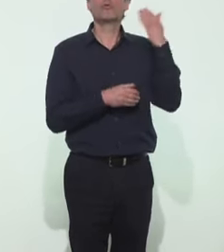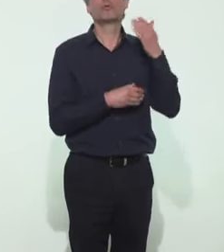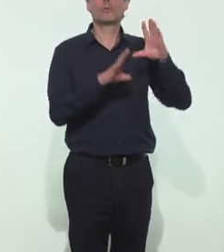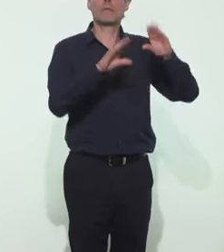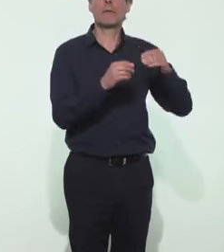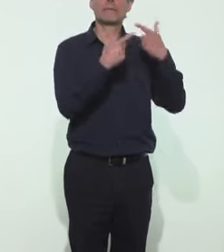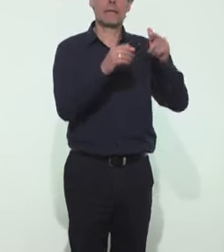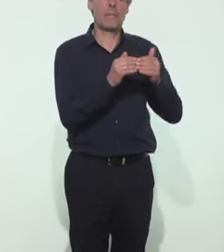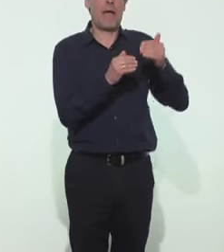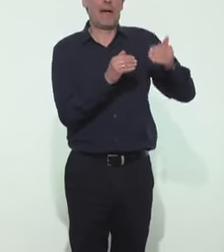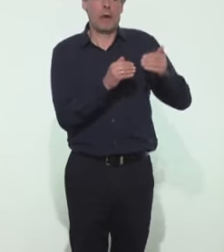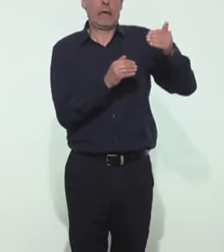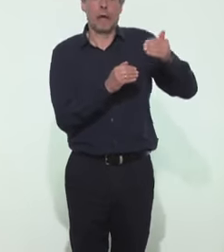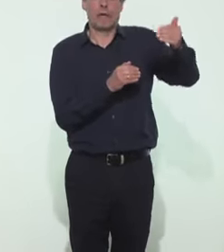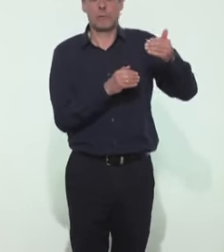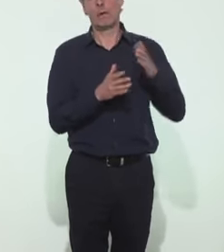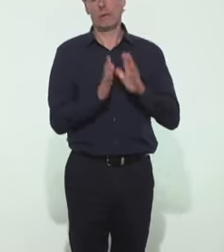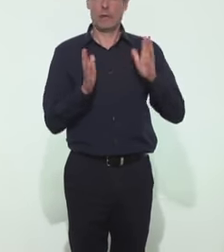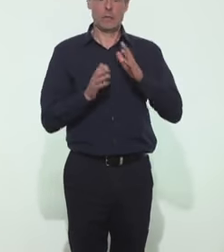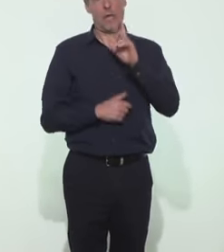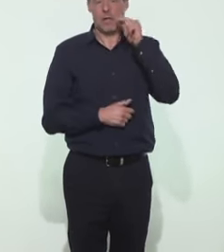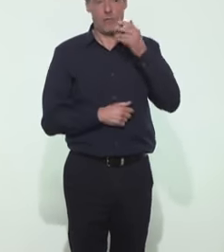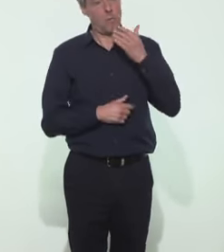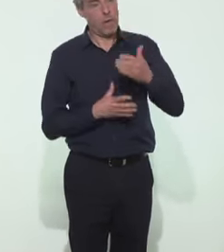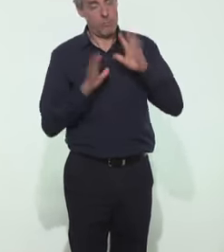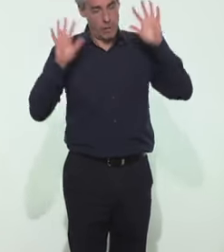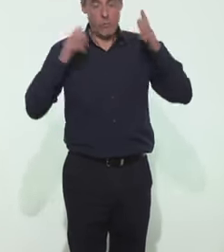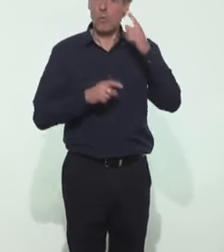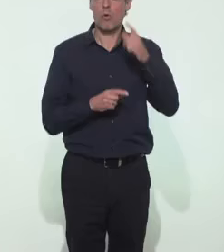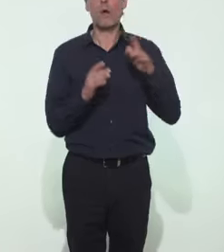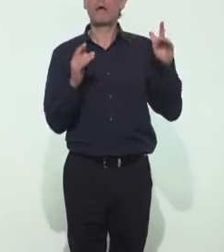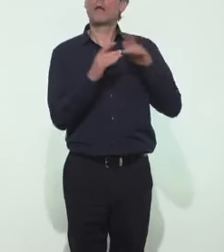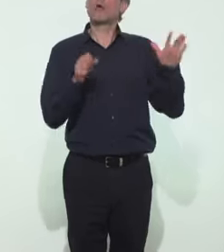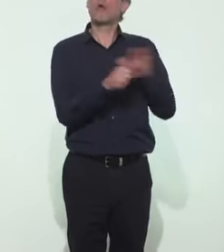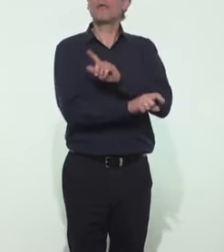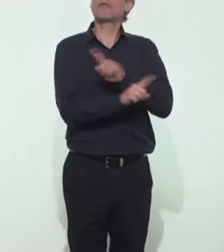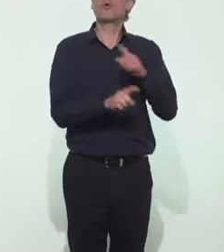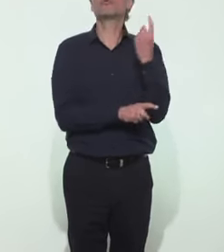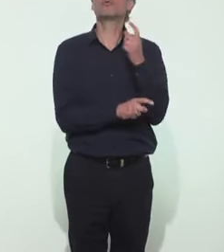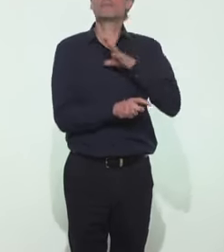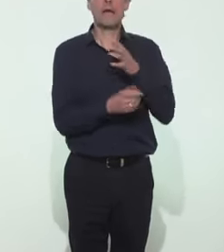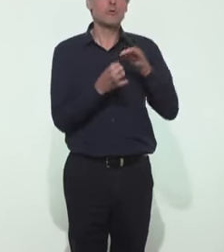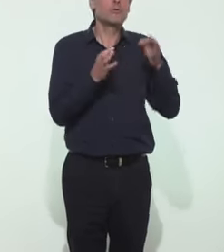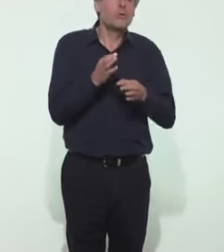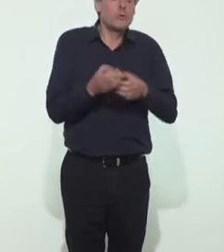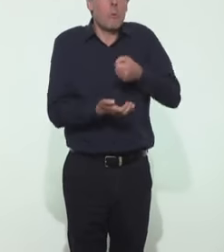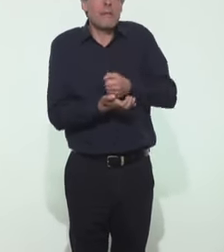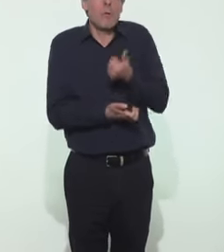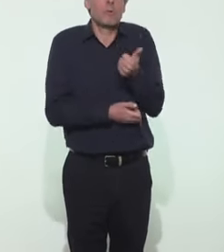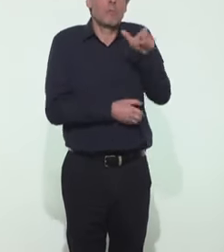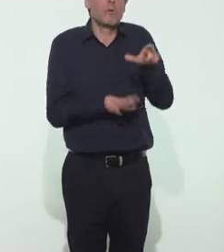quand même très important et on doit saluer cet effort de ne pas se retrouver sans aucun lit mais bien d'avoir toujours une solution pour prendra en charge